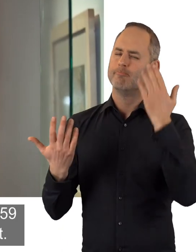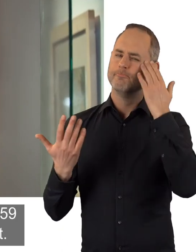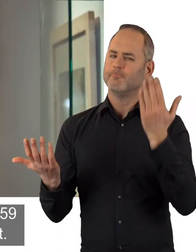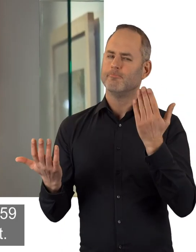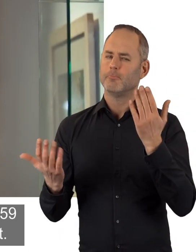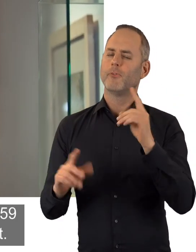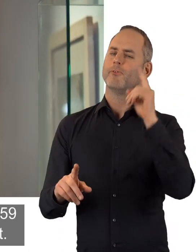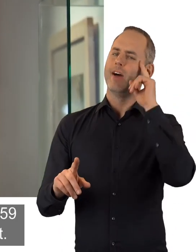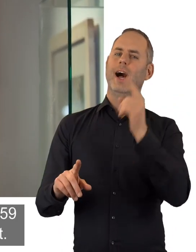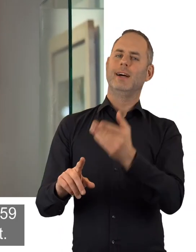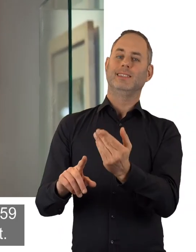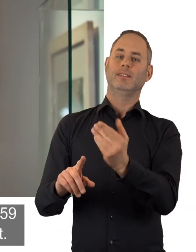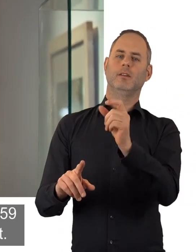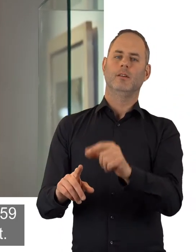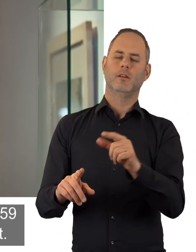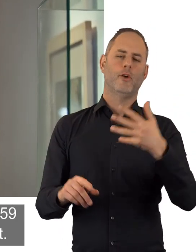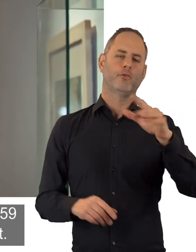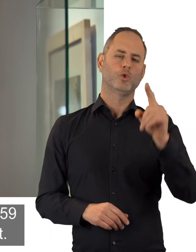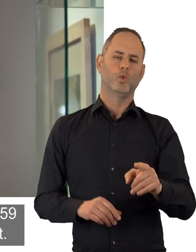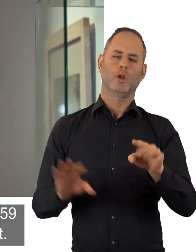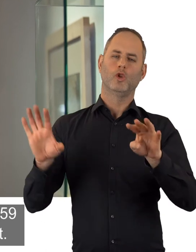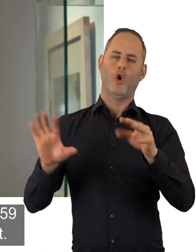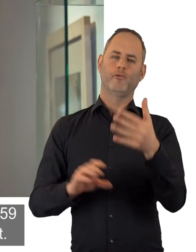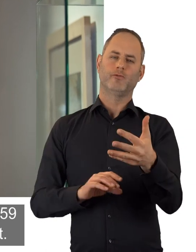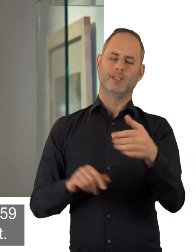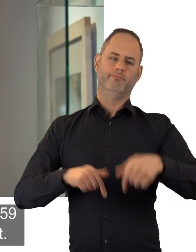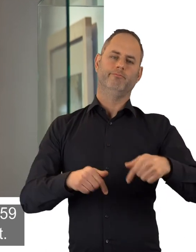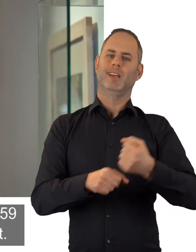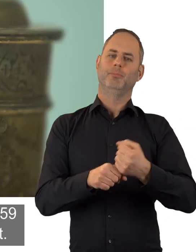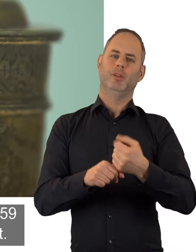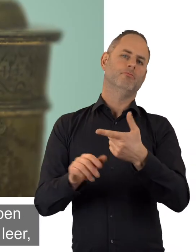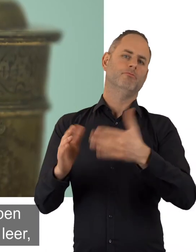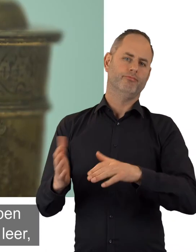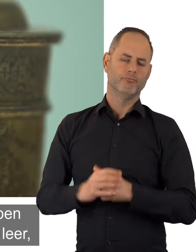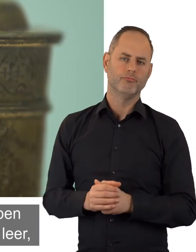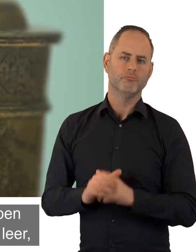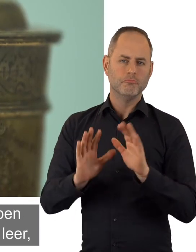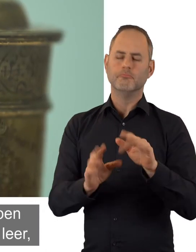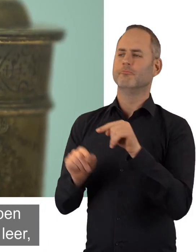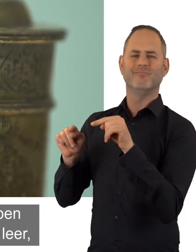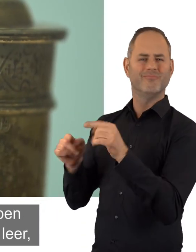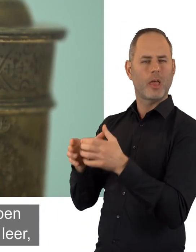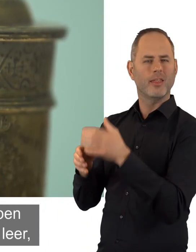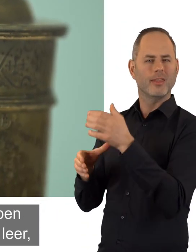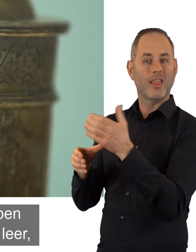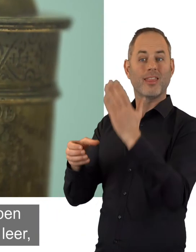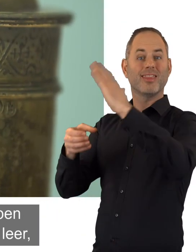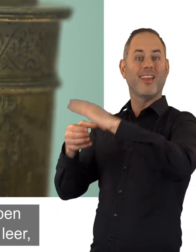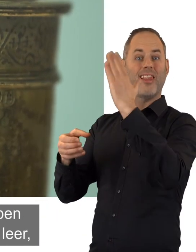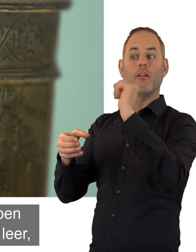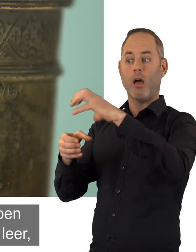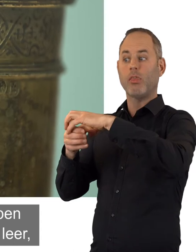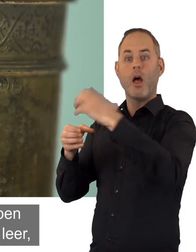1559 in Kempten verstorben ist. Der Deckel lässt sich